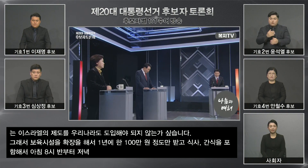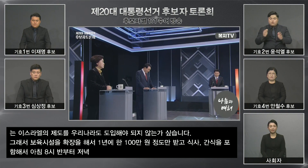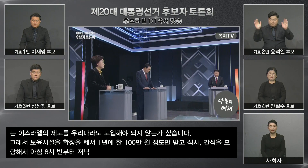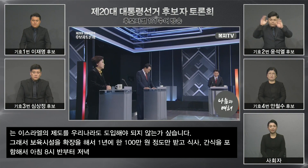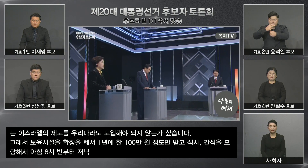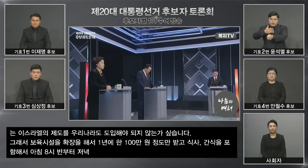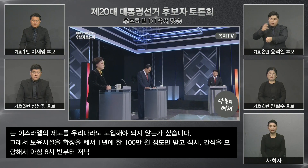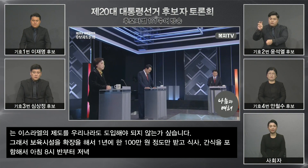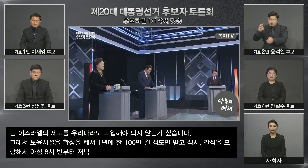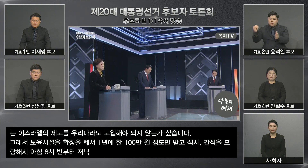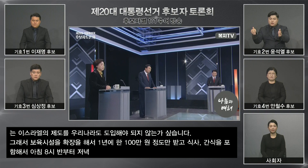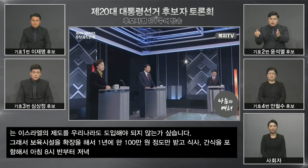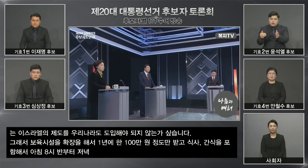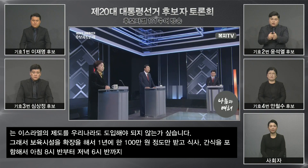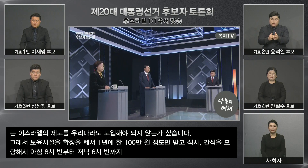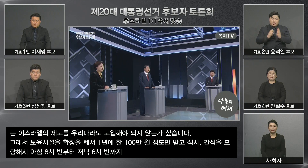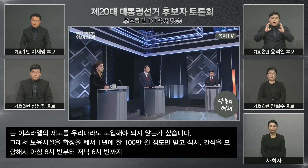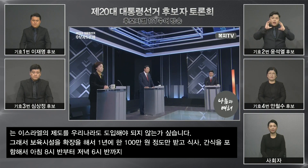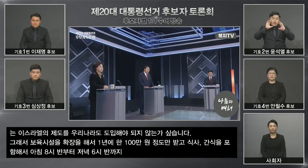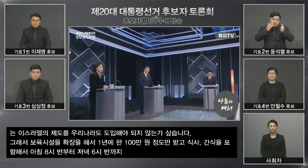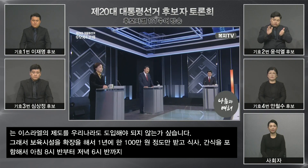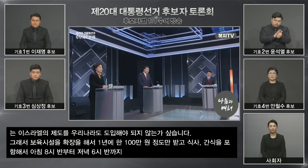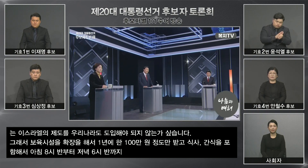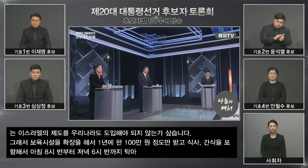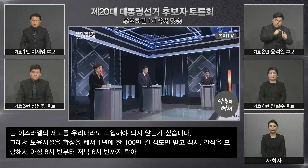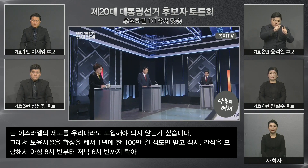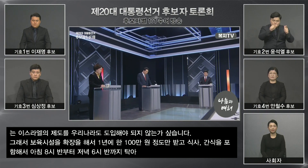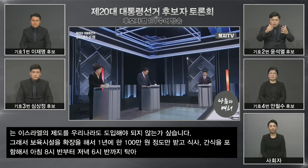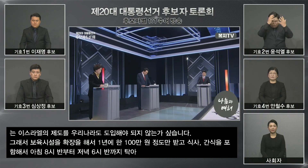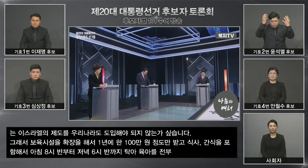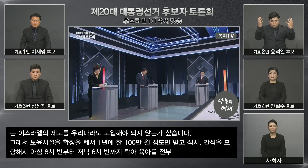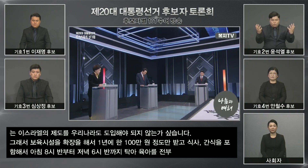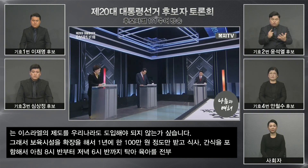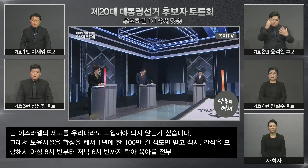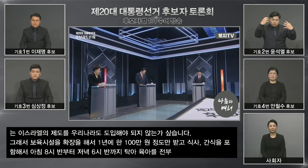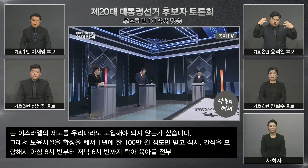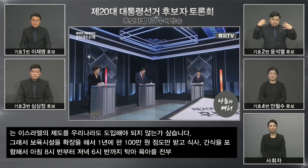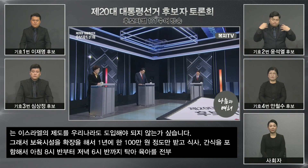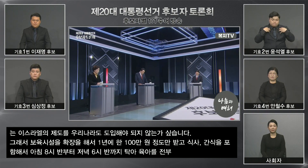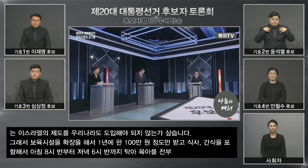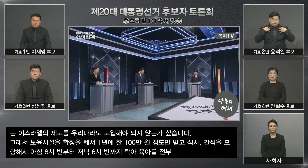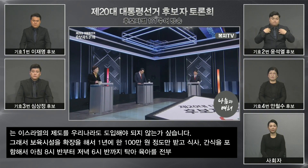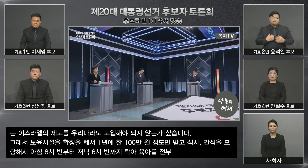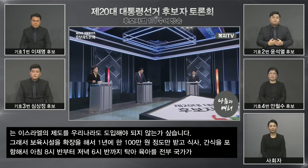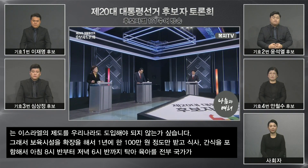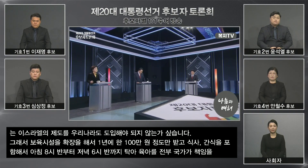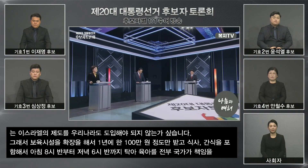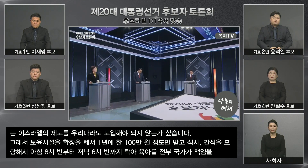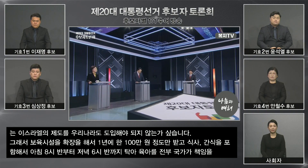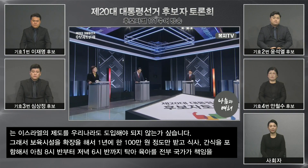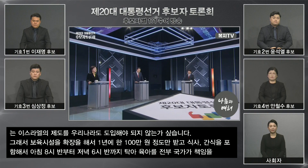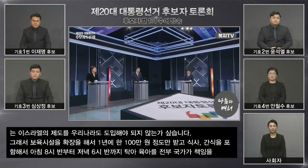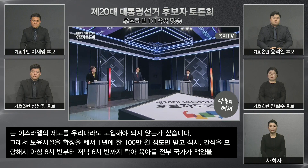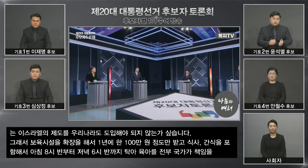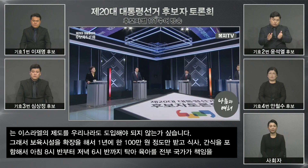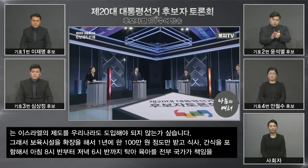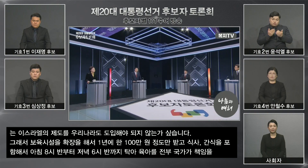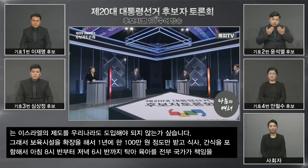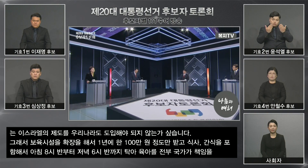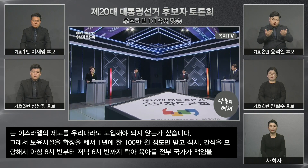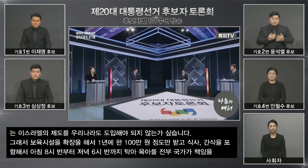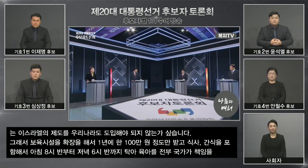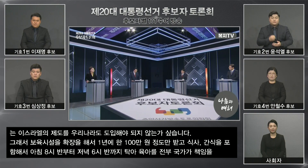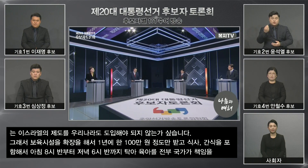타가 육아를 전부 국가가 책임을 져주는 것이고 그 재원은